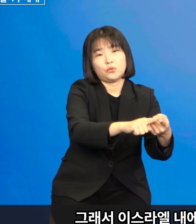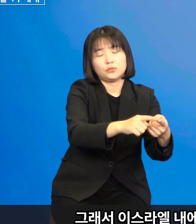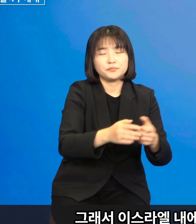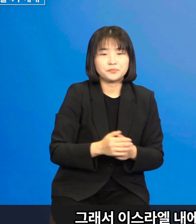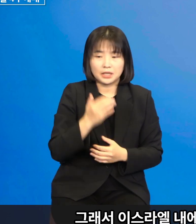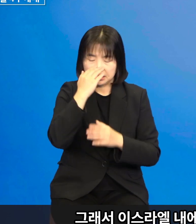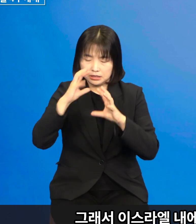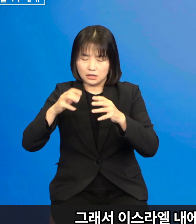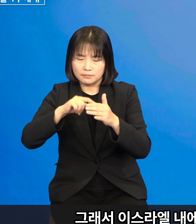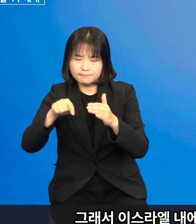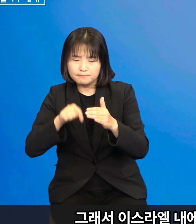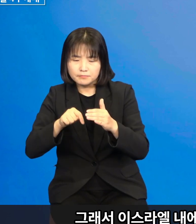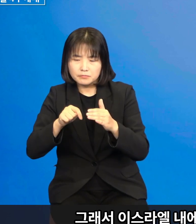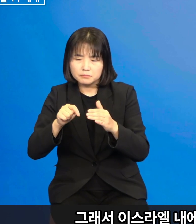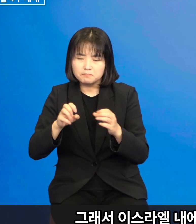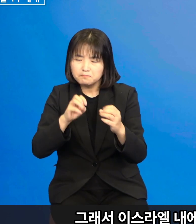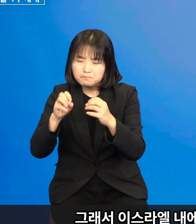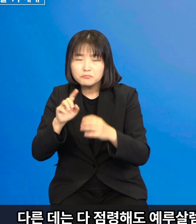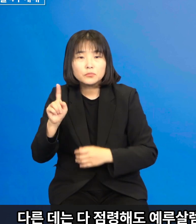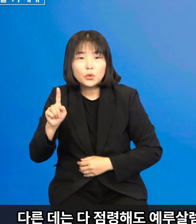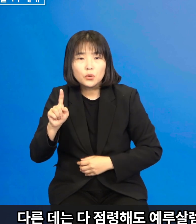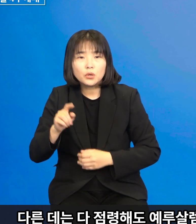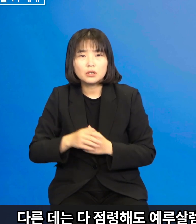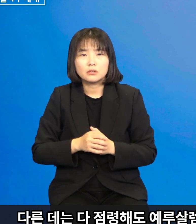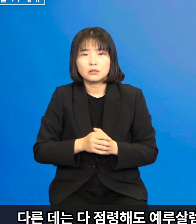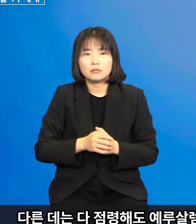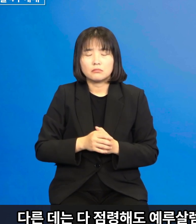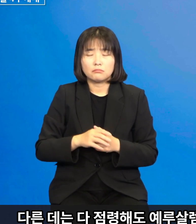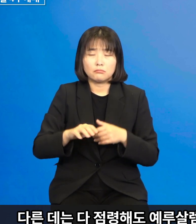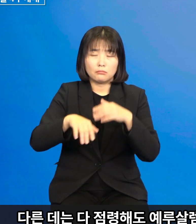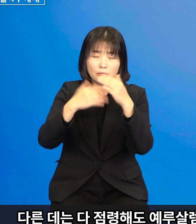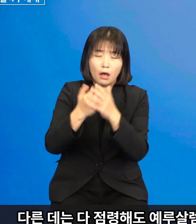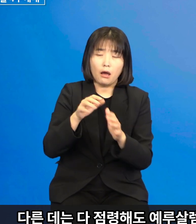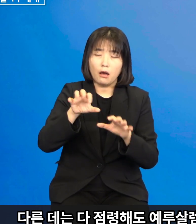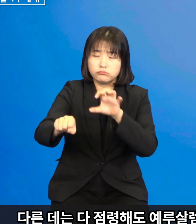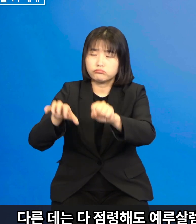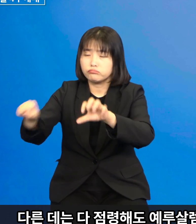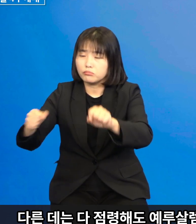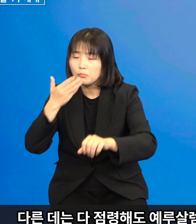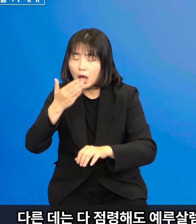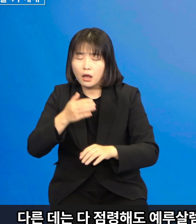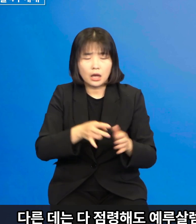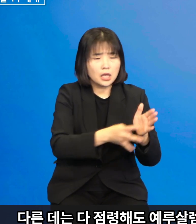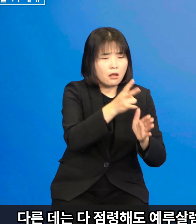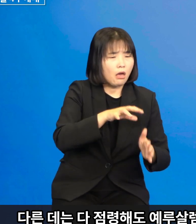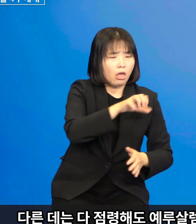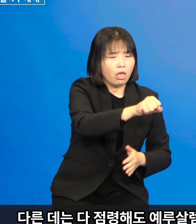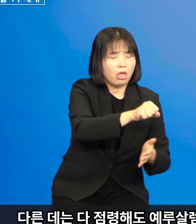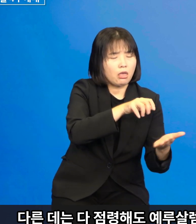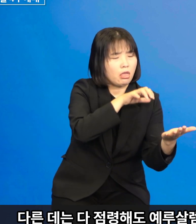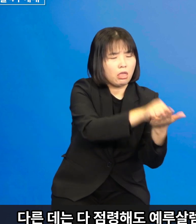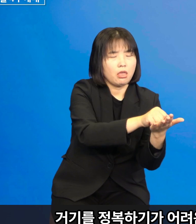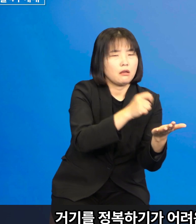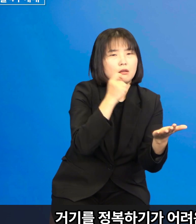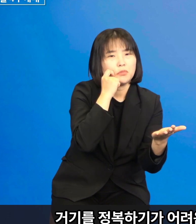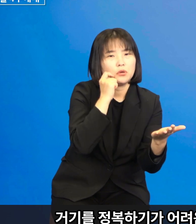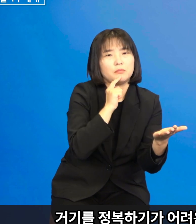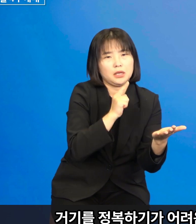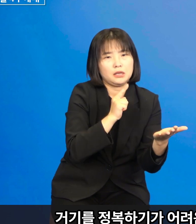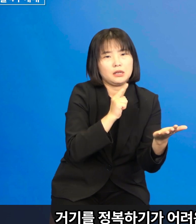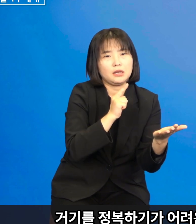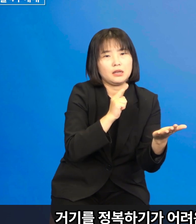이스라엘 내에서는 어떤 얘기가 돌았냐면 다른 데는 다 점령해도 예루살렘은 점령하지 못한다. 천의 요새거든요.